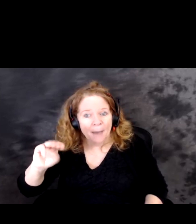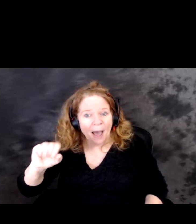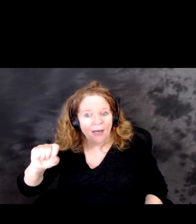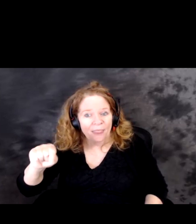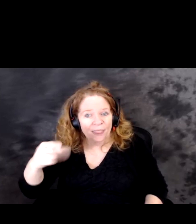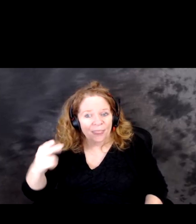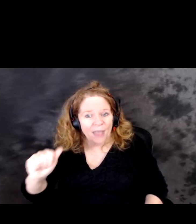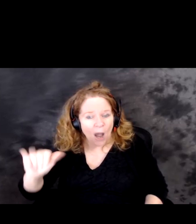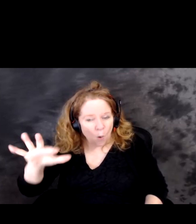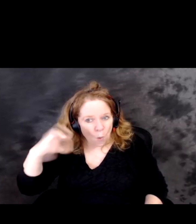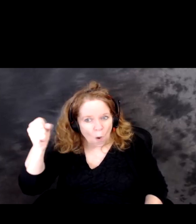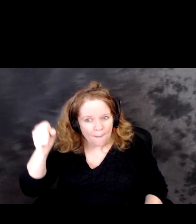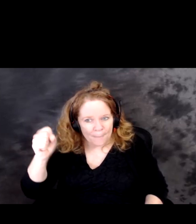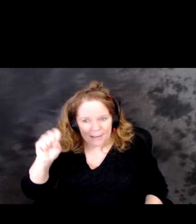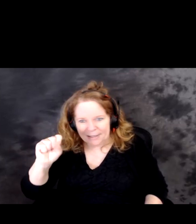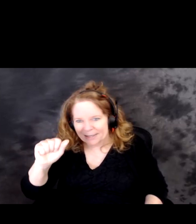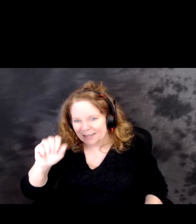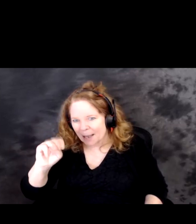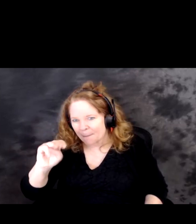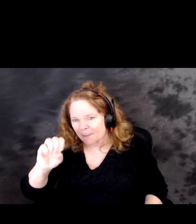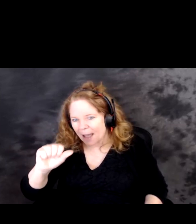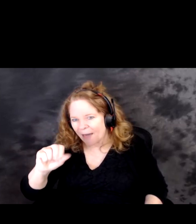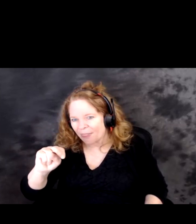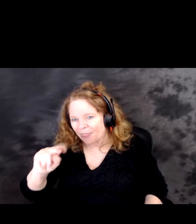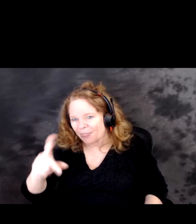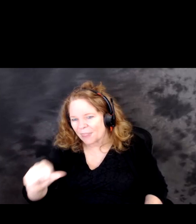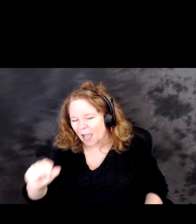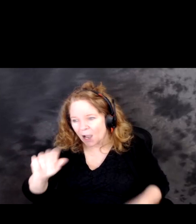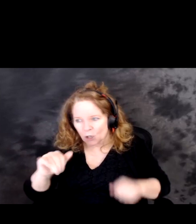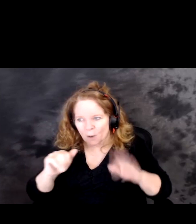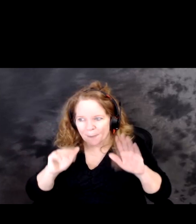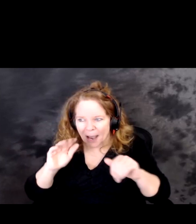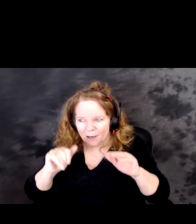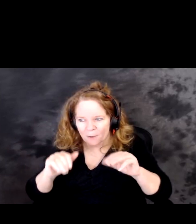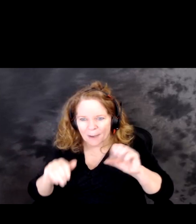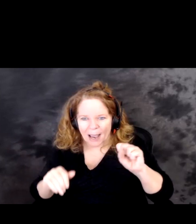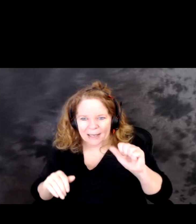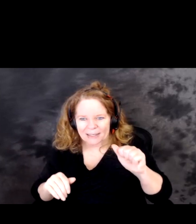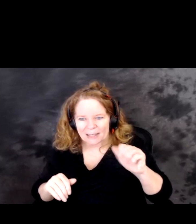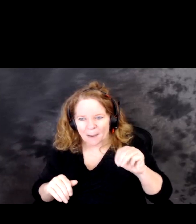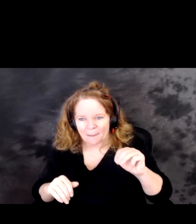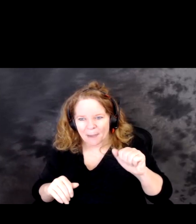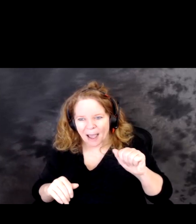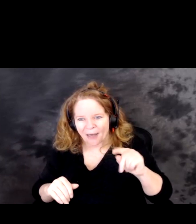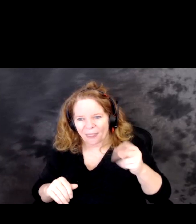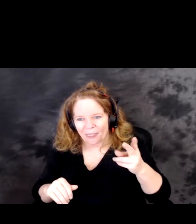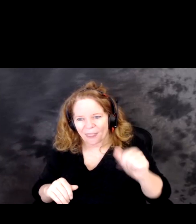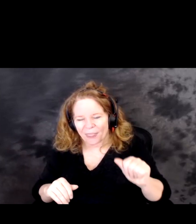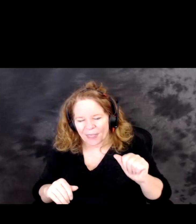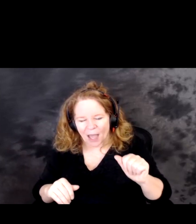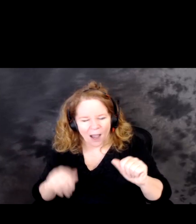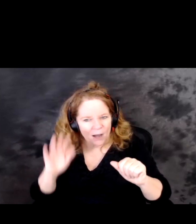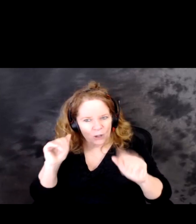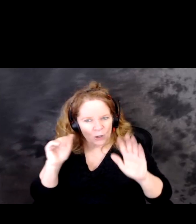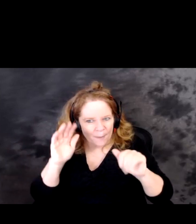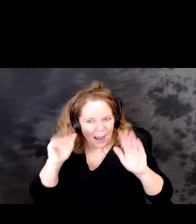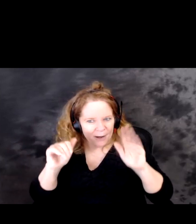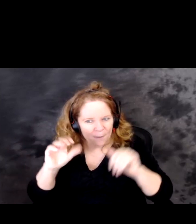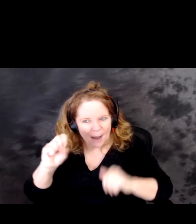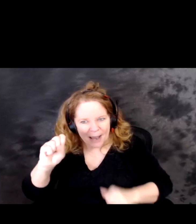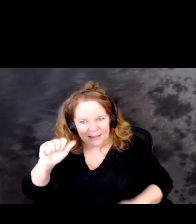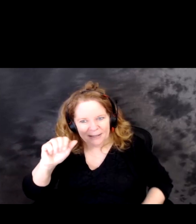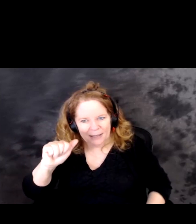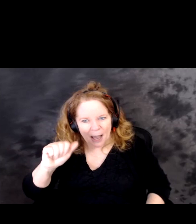Samantha, Samantha, adiós, whoop, Samantha, whoop. Adiós, adiós, Samantha, Samantha, adiós,